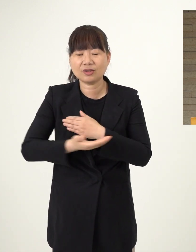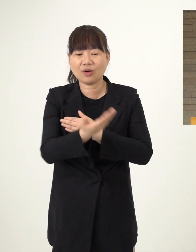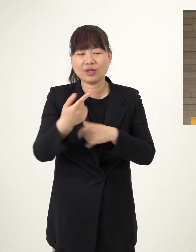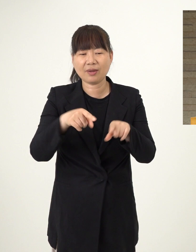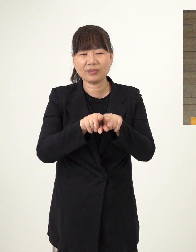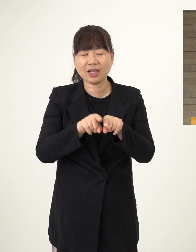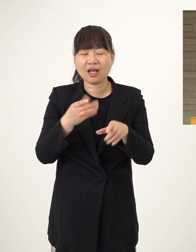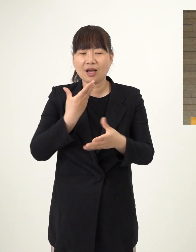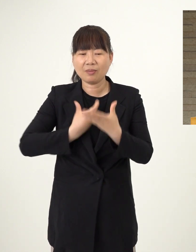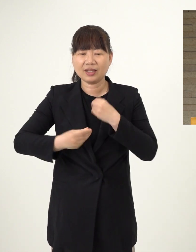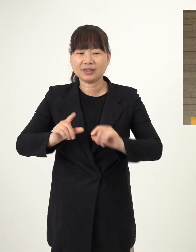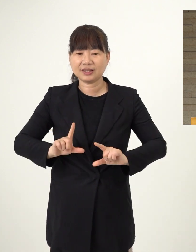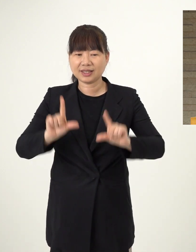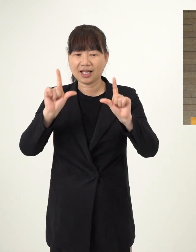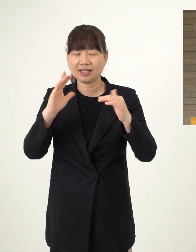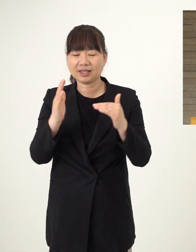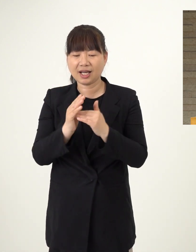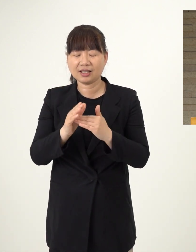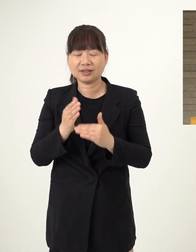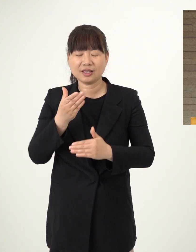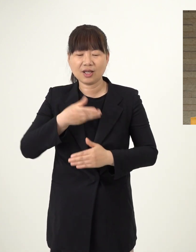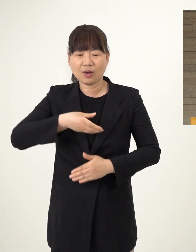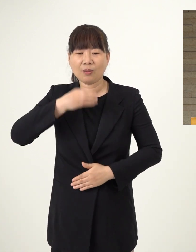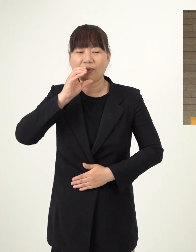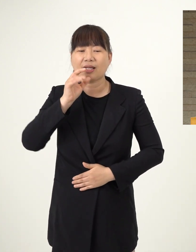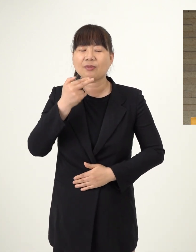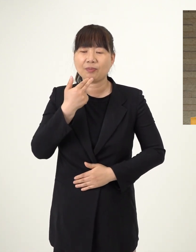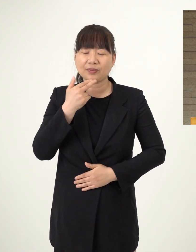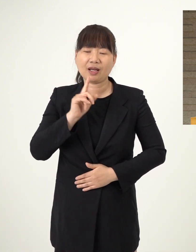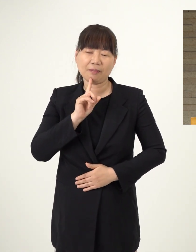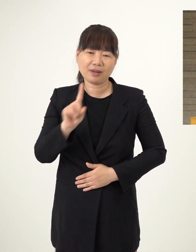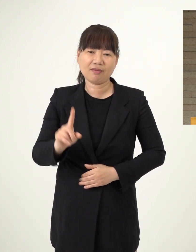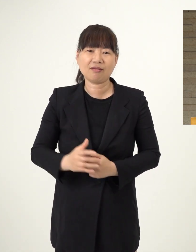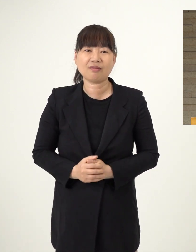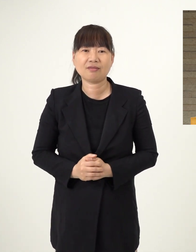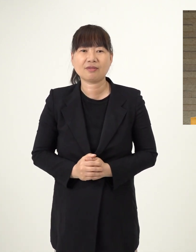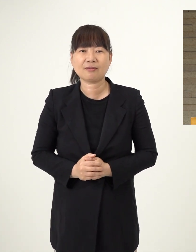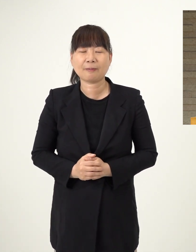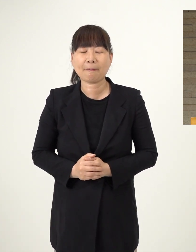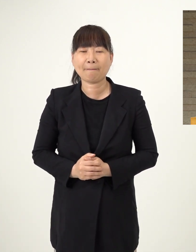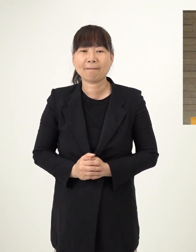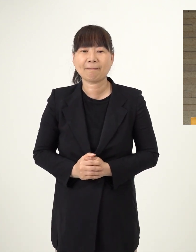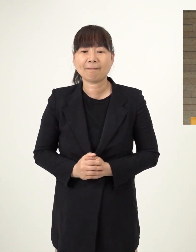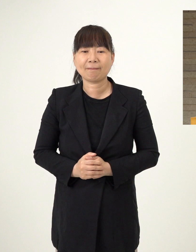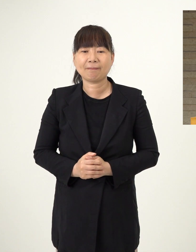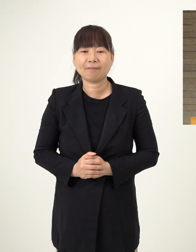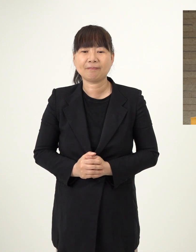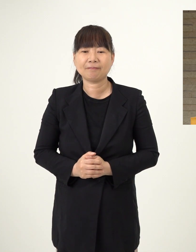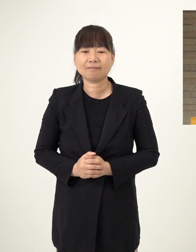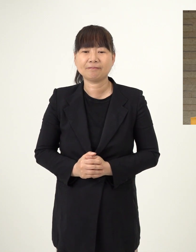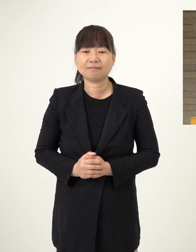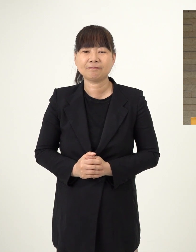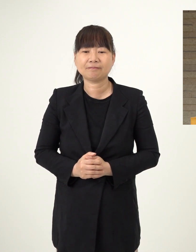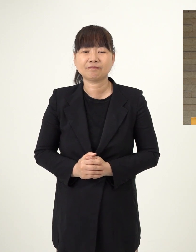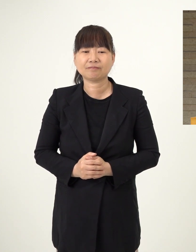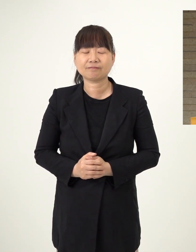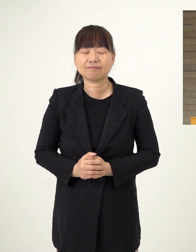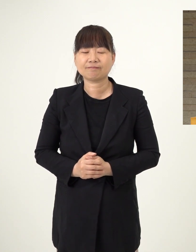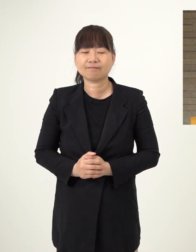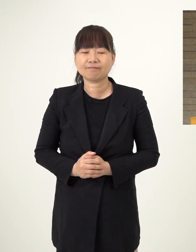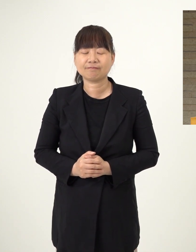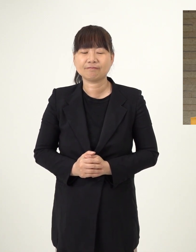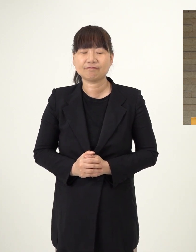함께 마시는 날까지 마시지 아니하리라 하시니라. 이런 얘기죠. 자,